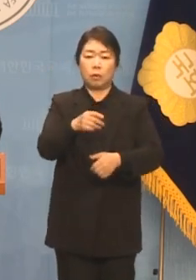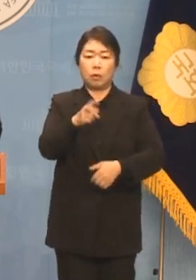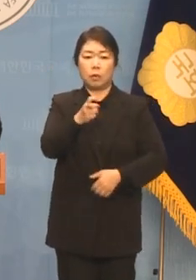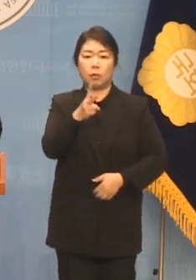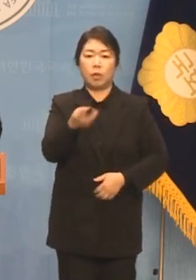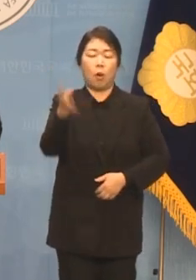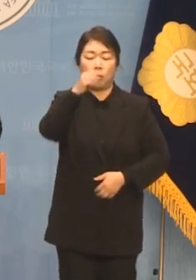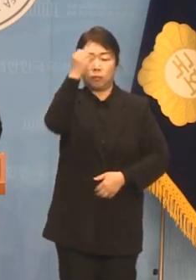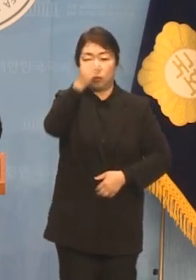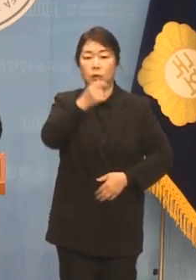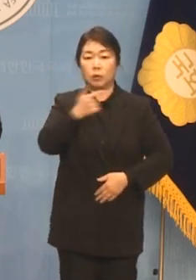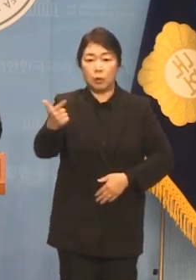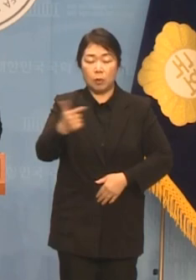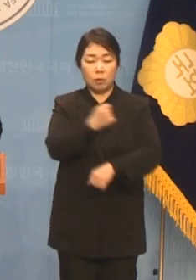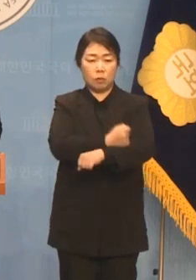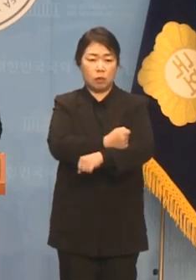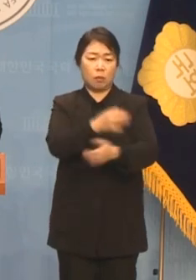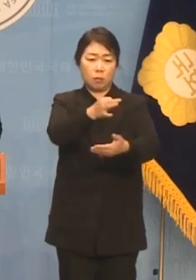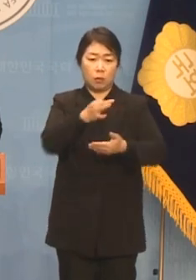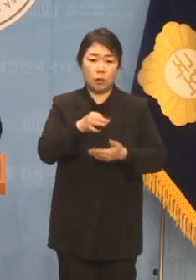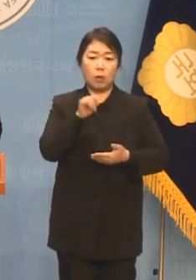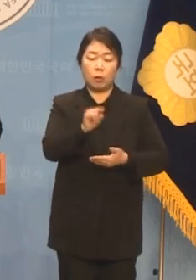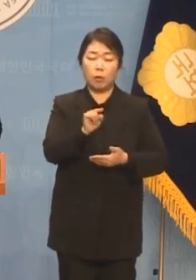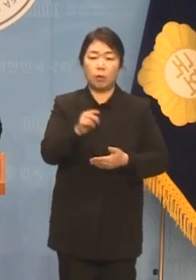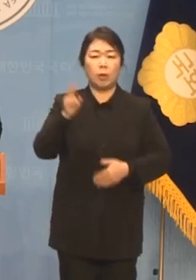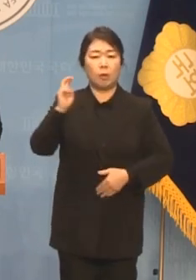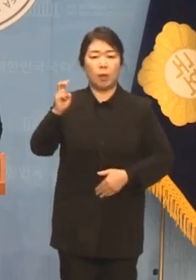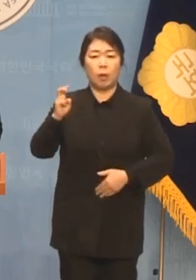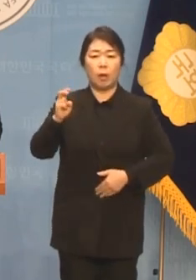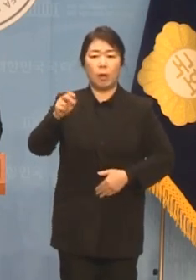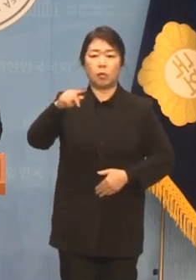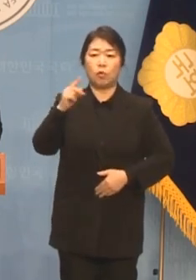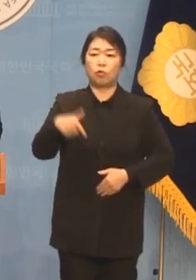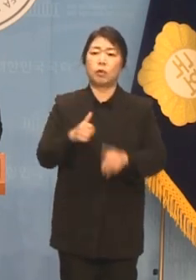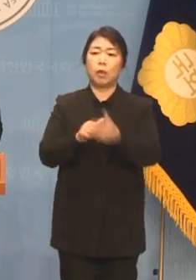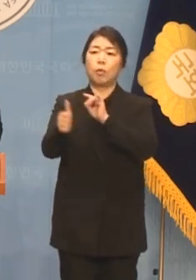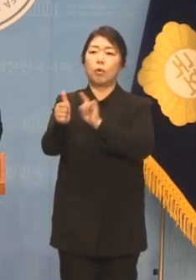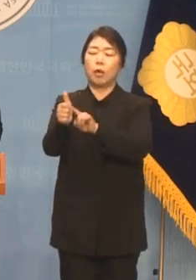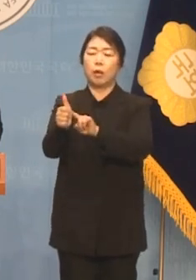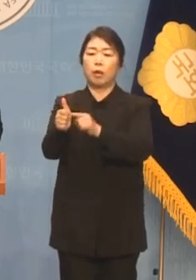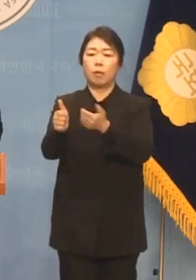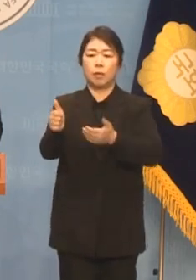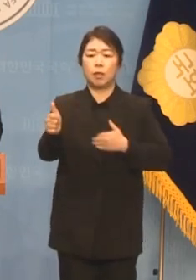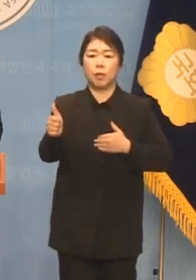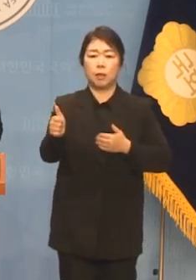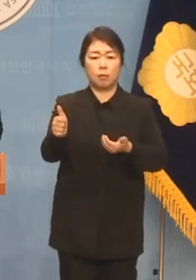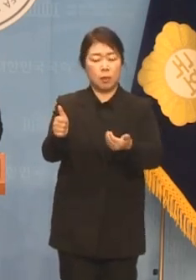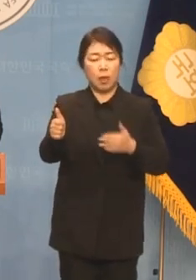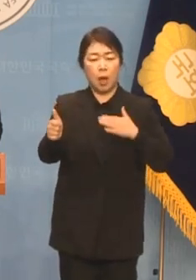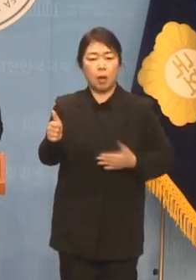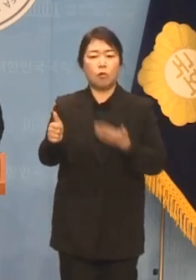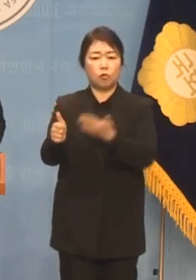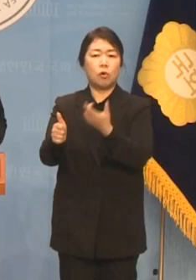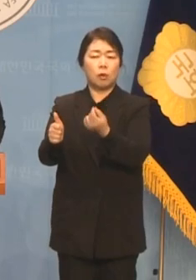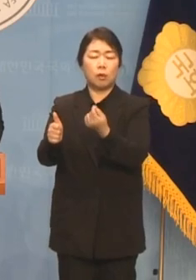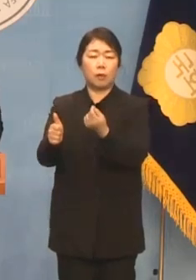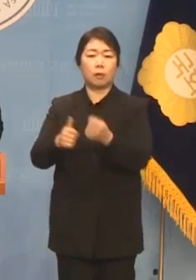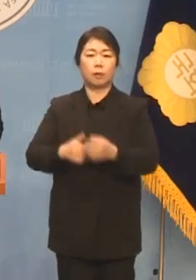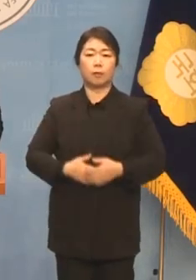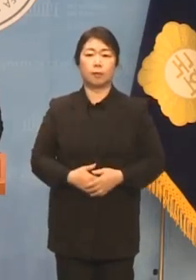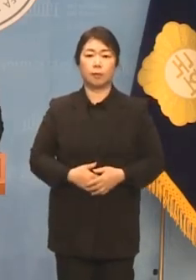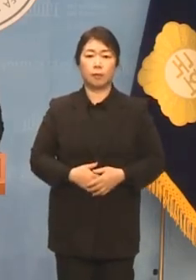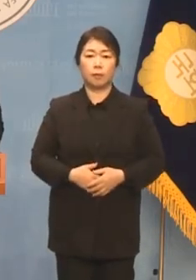않을는 아마도 조국 대표에게 이런 사실을 미리 알렸 것으로 추측됩니다